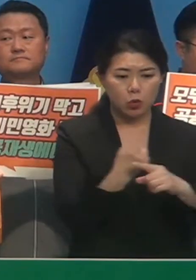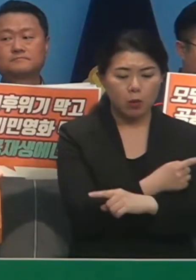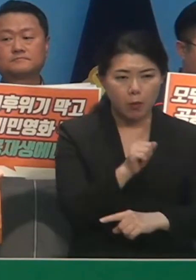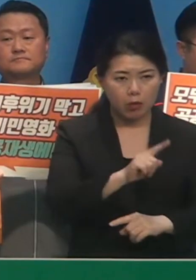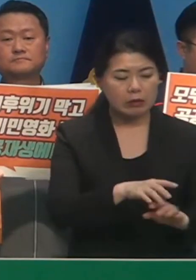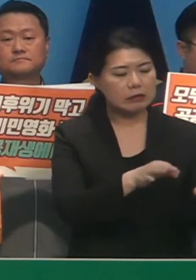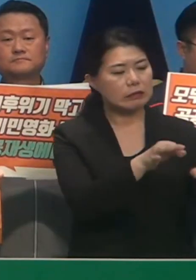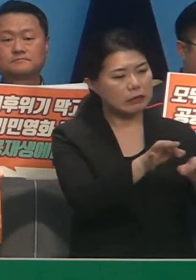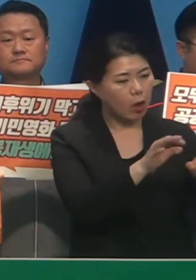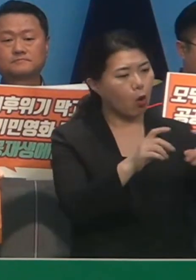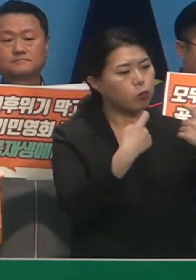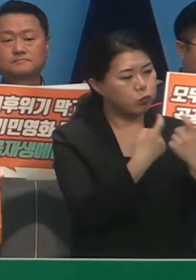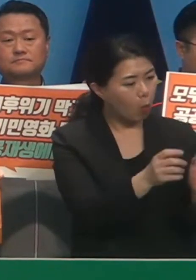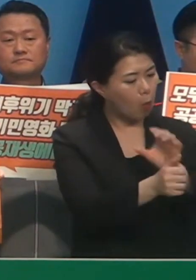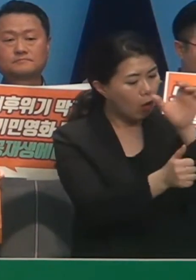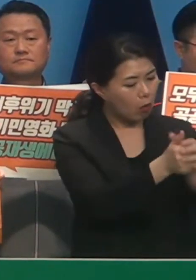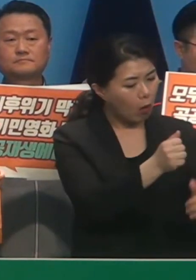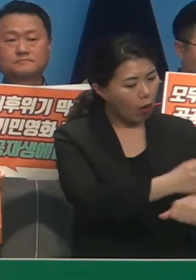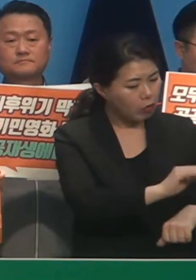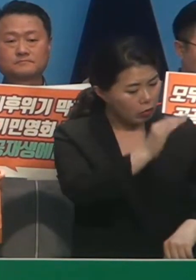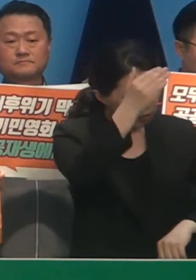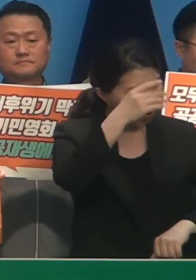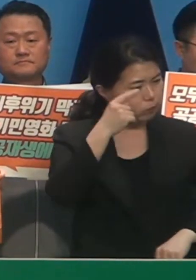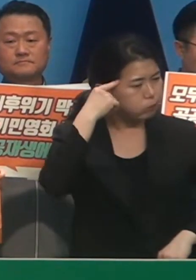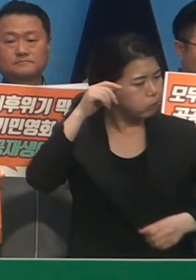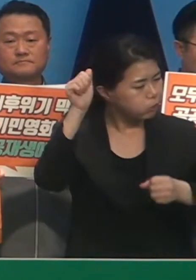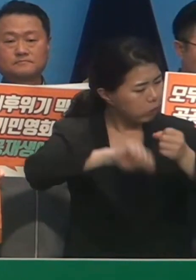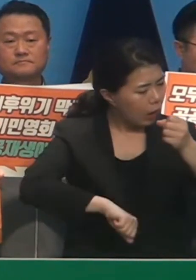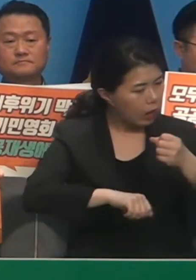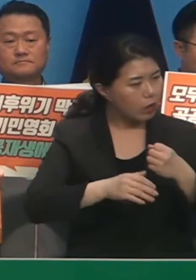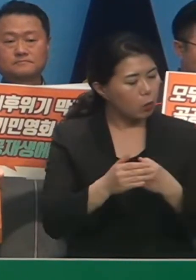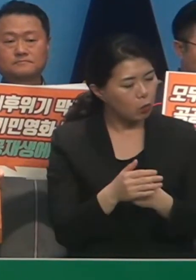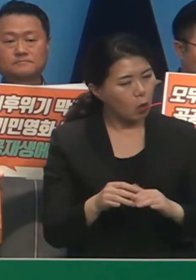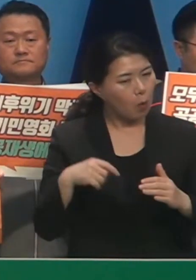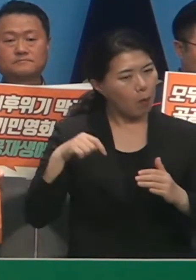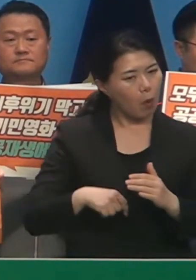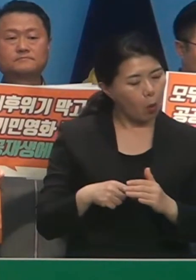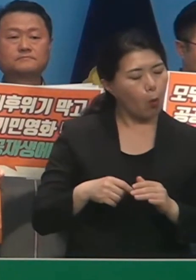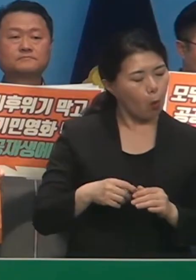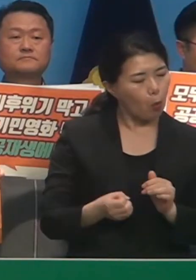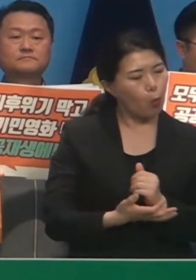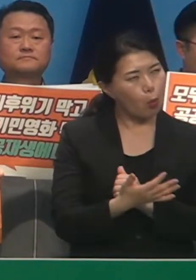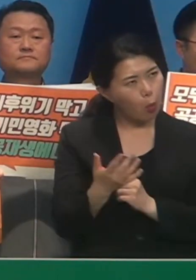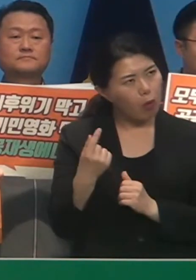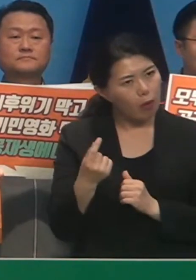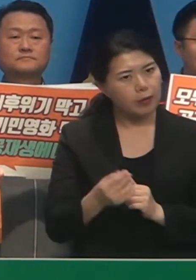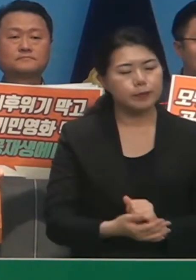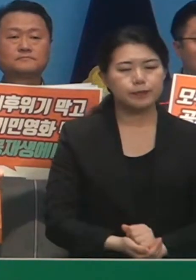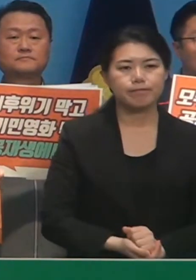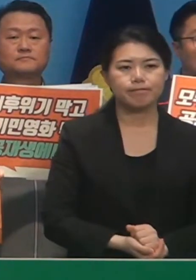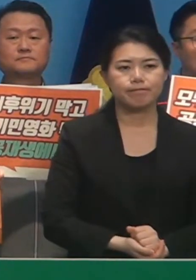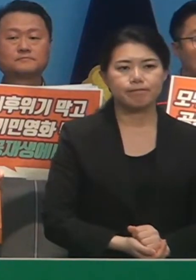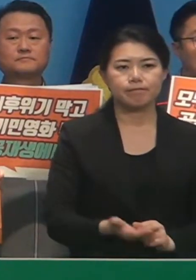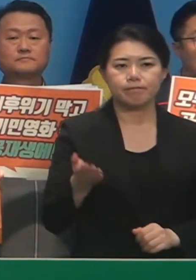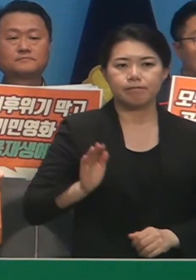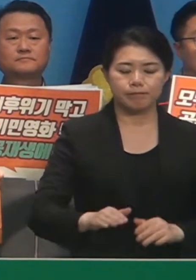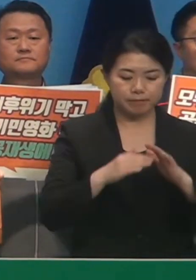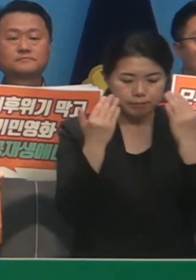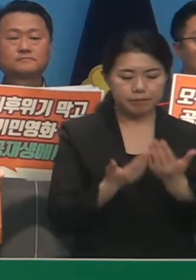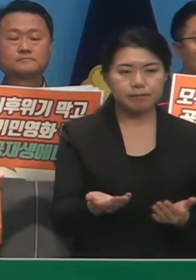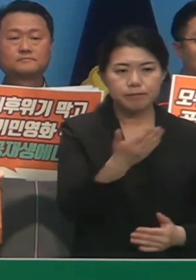당연히 시장과 민간에 맡겨야 한다는 그런 고정관념이 암묵적으로 강요되고 있습니다. 그렇지만